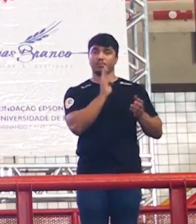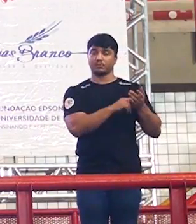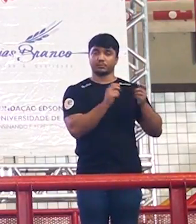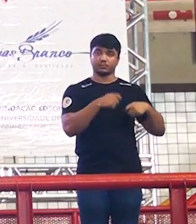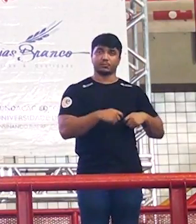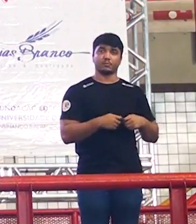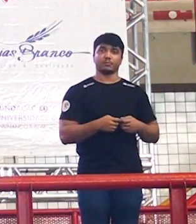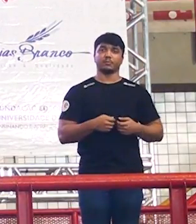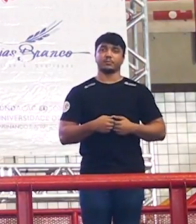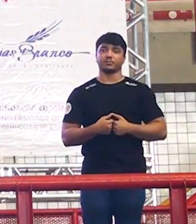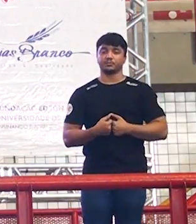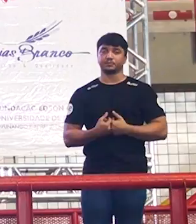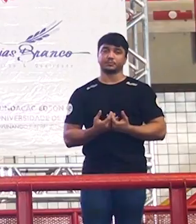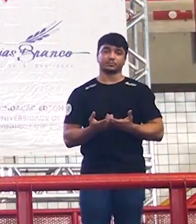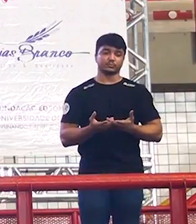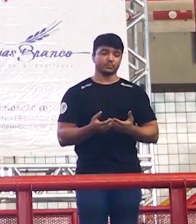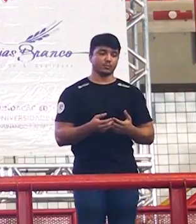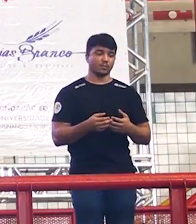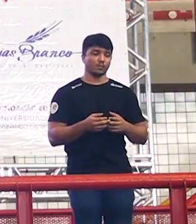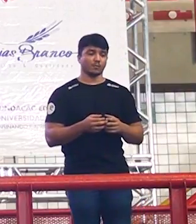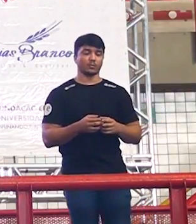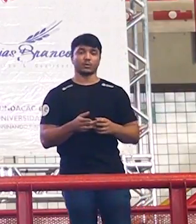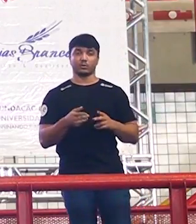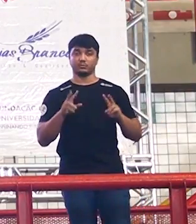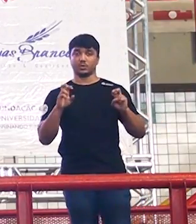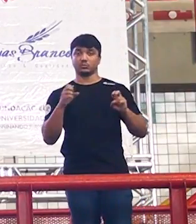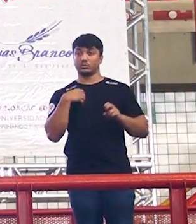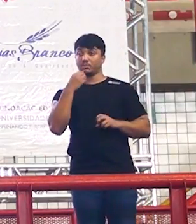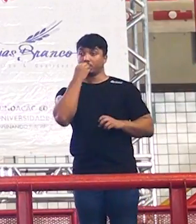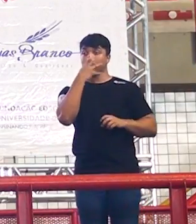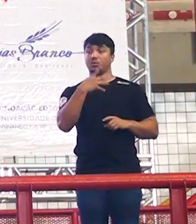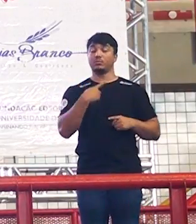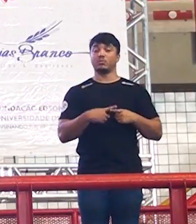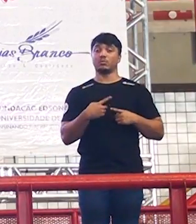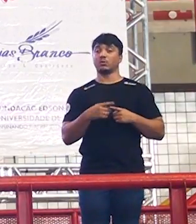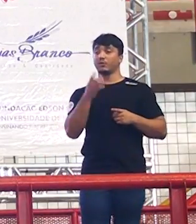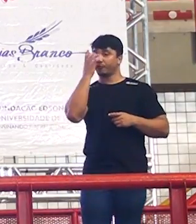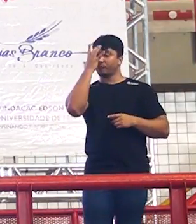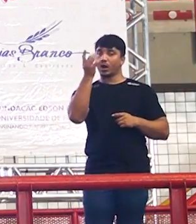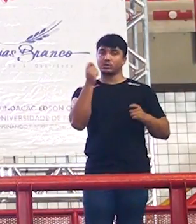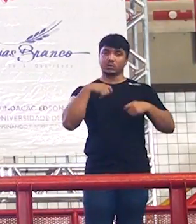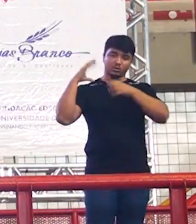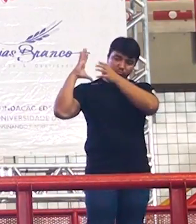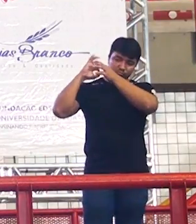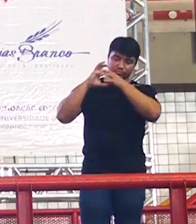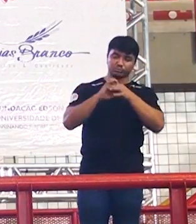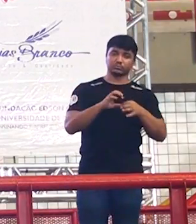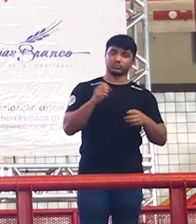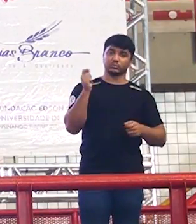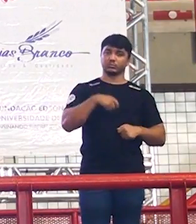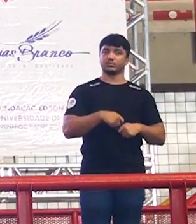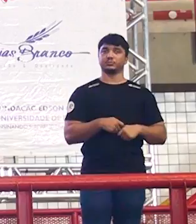você não tivesse visto essa aula. Esse assunto é bom porque é fácil de contextualizar.